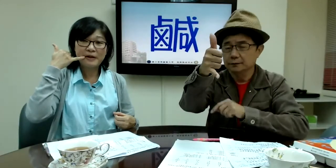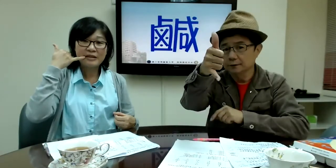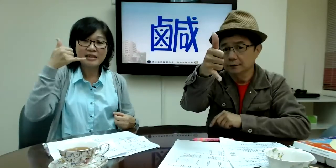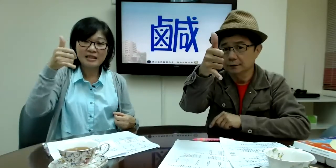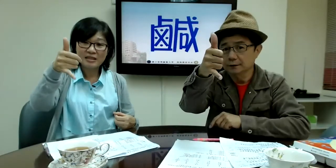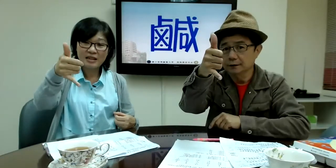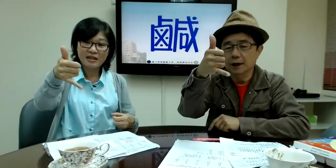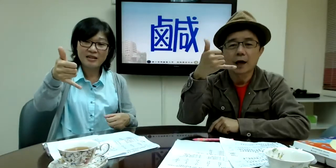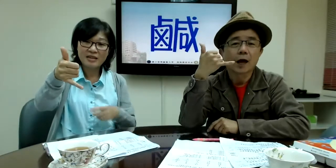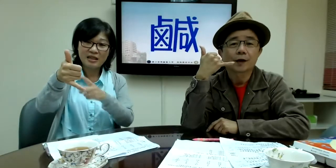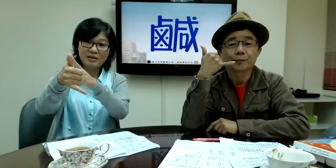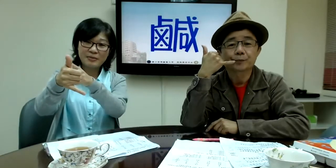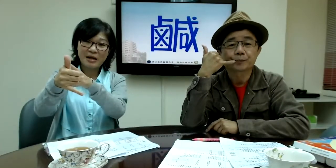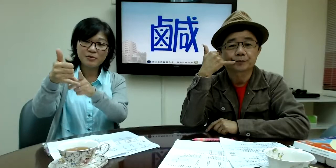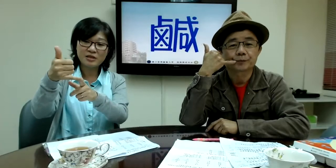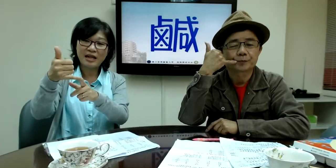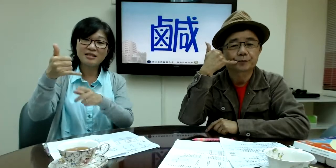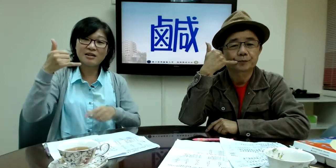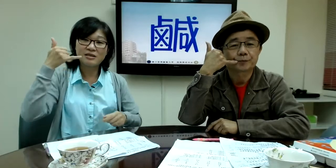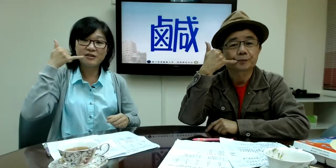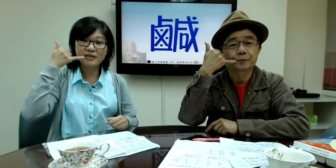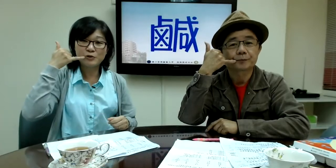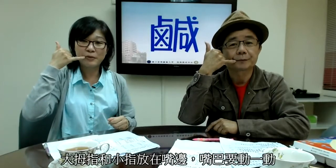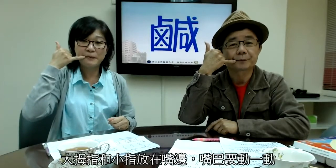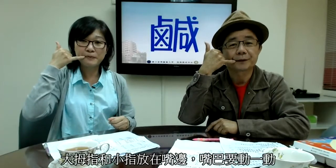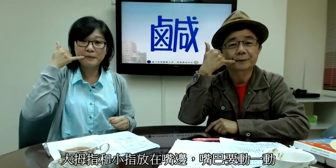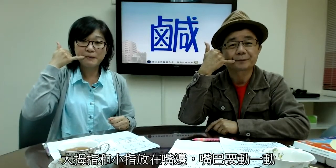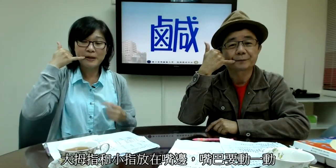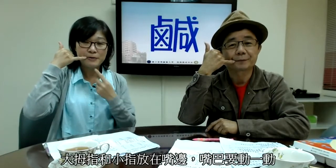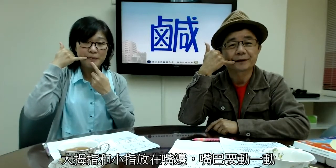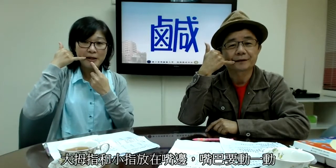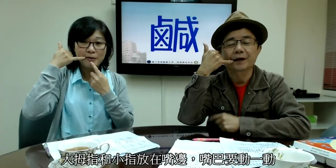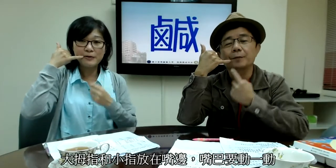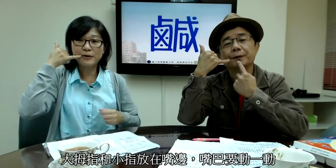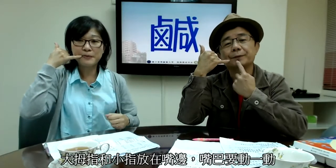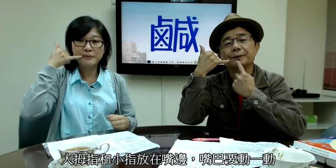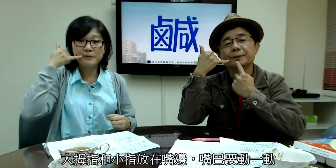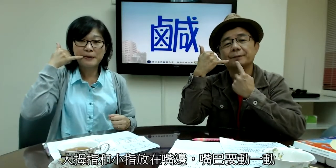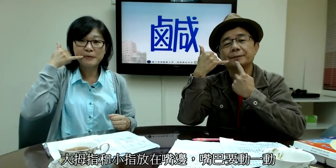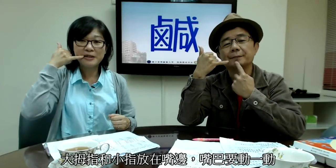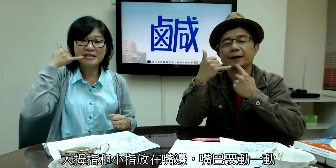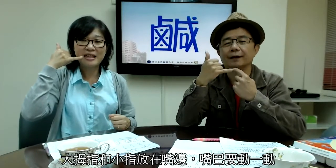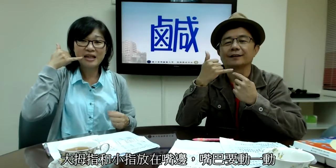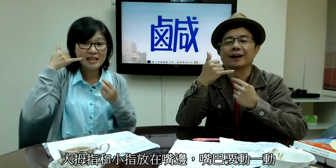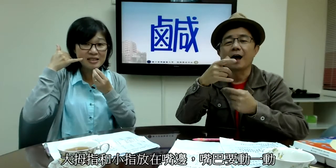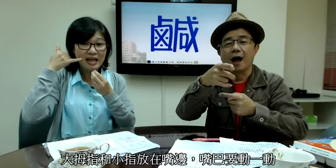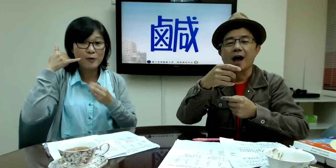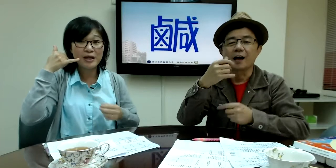这个好，大拇指和小指头放在嘴边，嘴巴要动一动。咸很像是尝味道